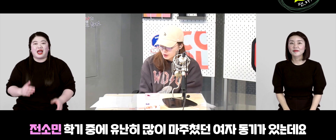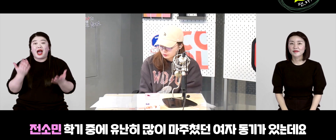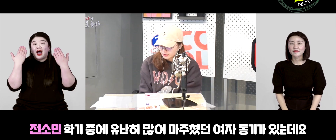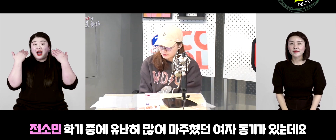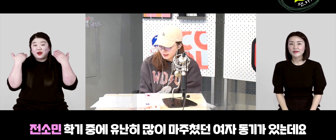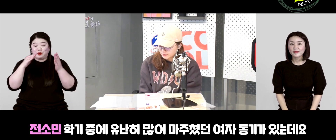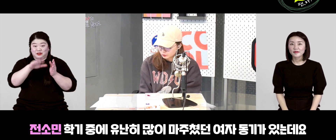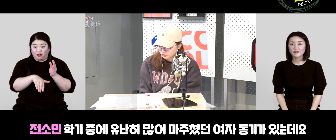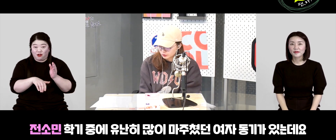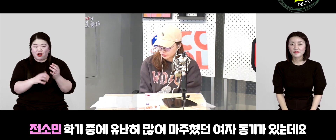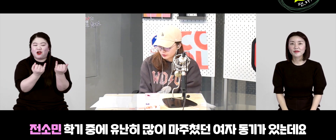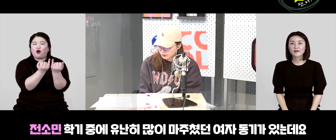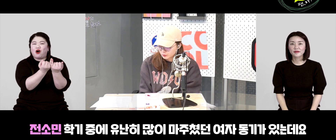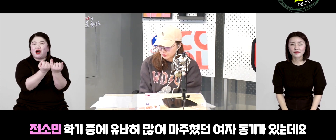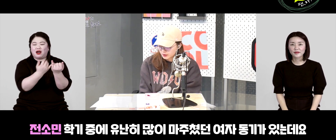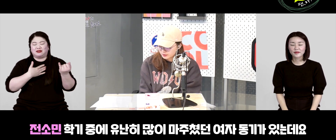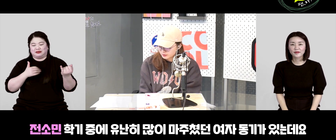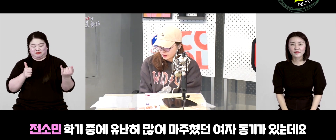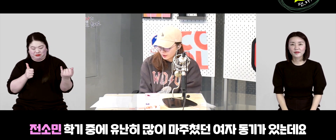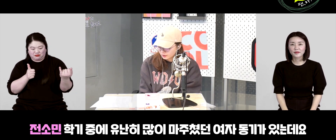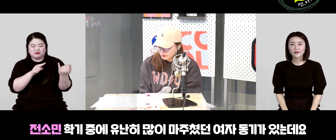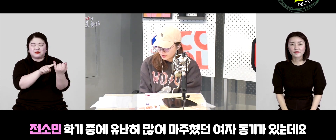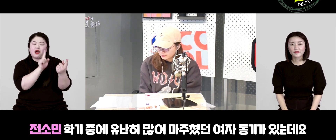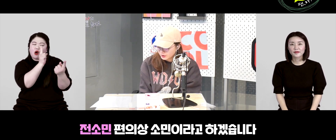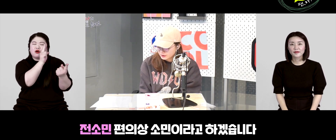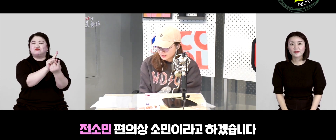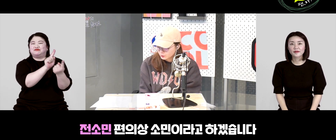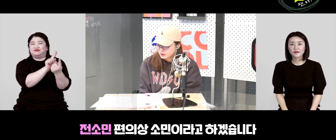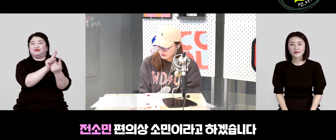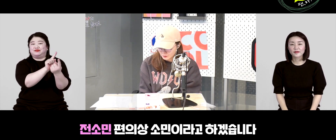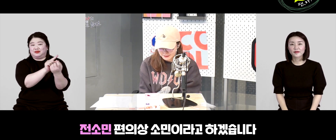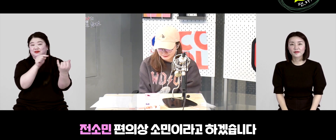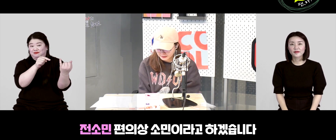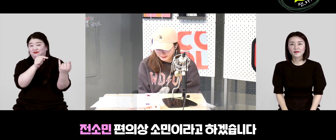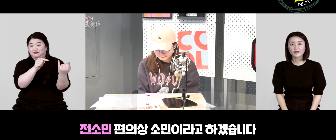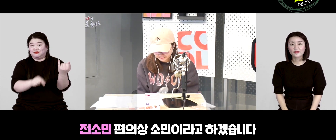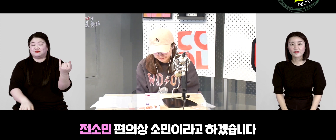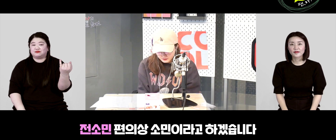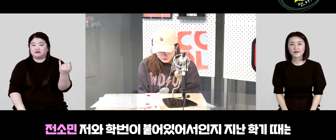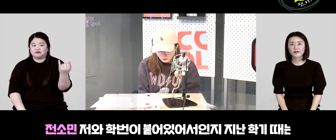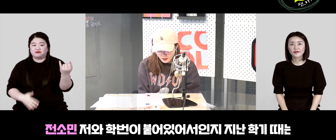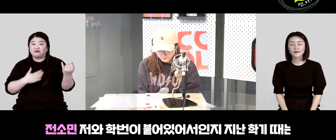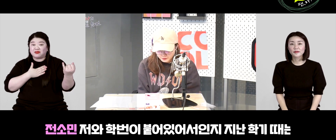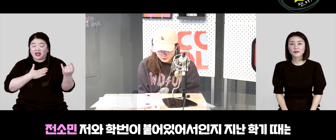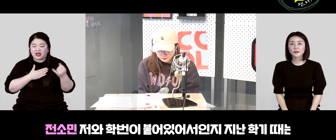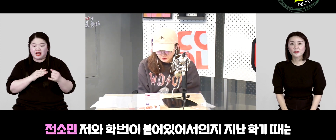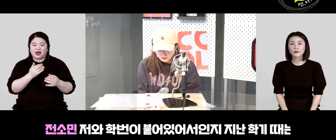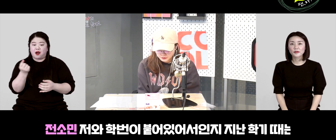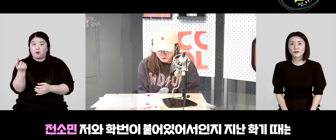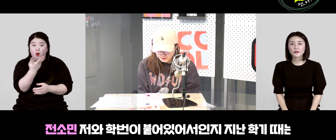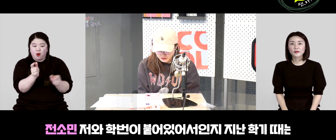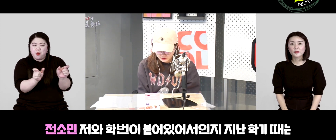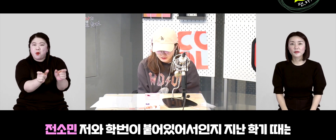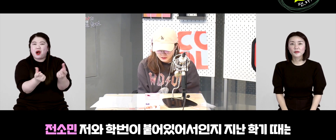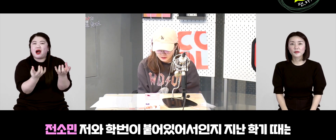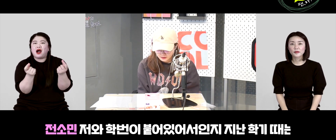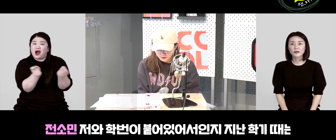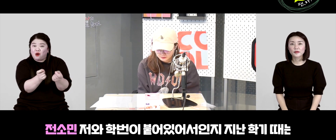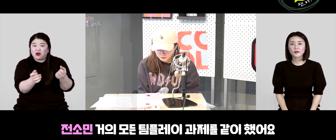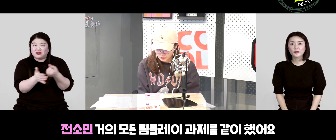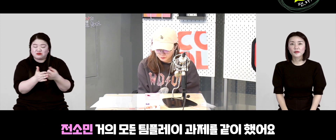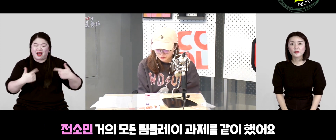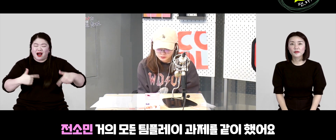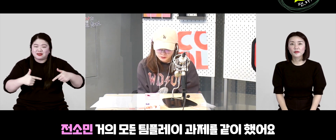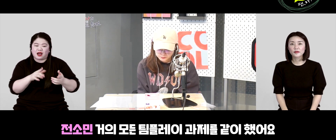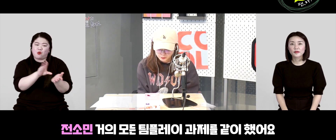학기 중에 유난히 많이 마주쳤던 여자 동기가 있는데요. 편의상 소민이라고 하겠습니다. 저와 학번이 붙어 있어서인지 지난 학기